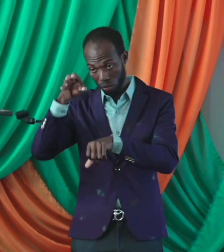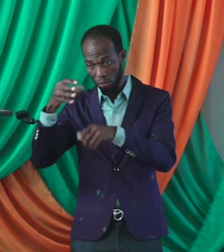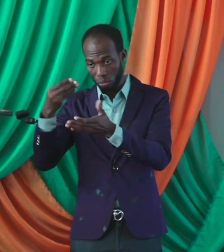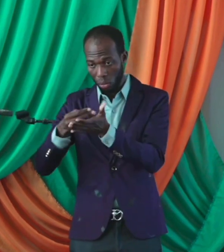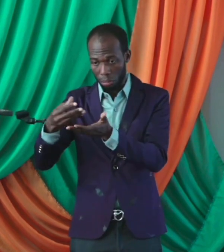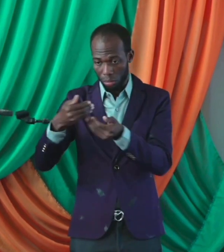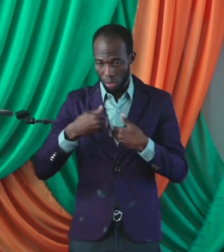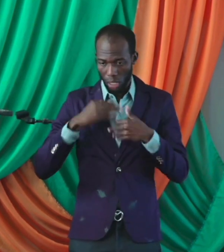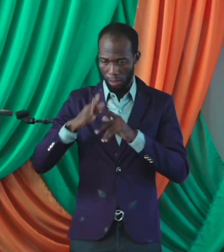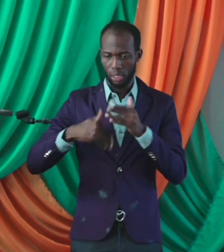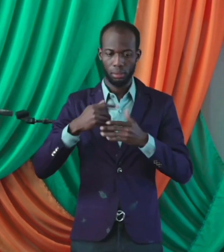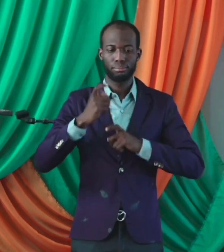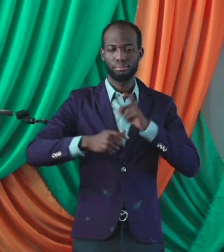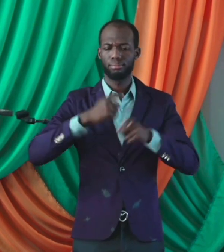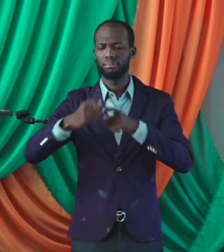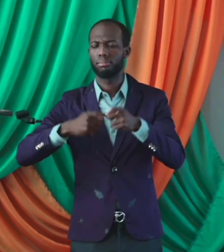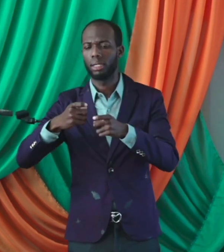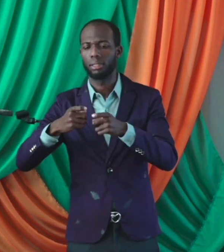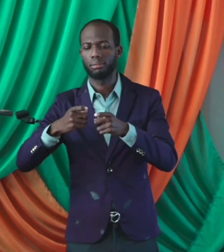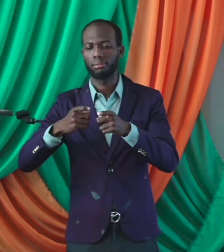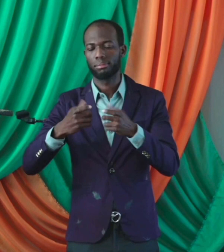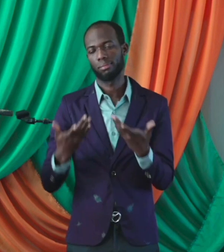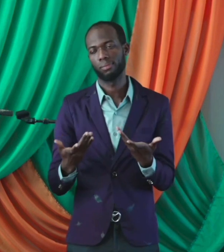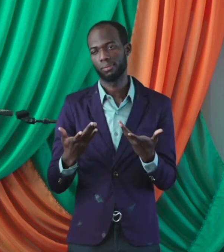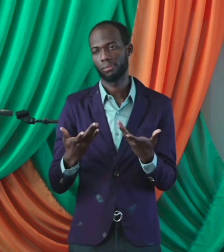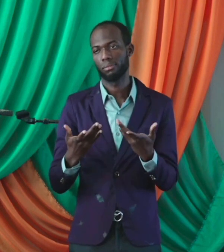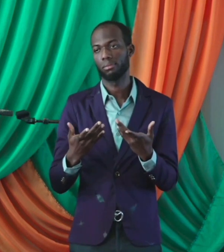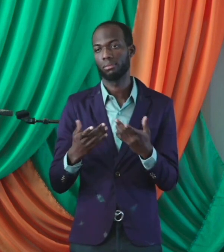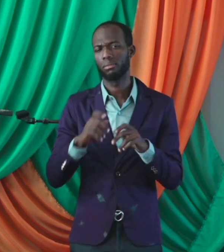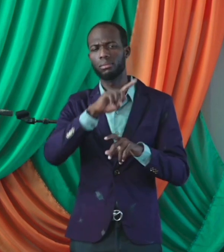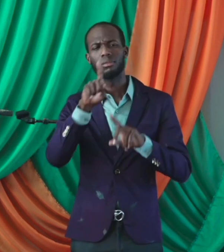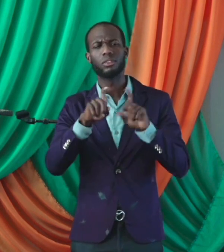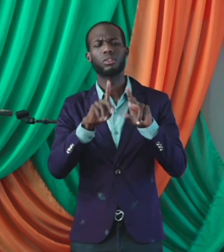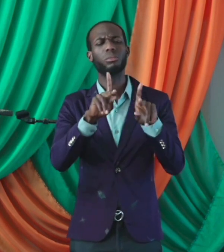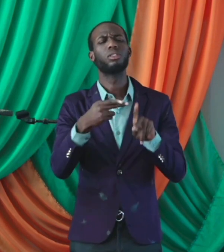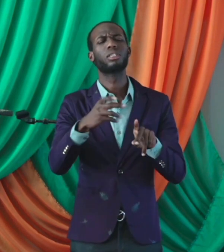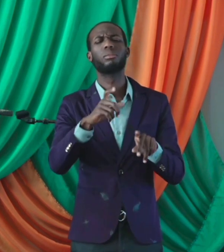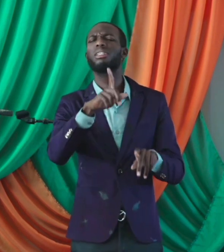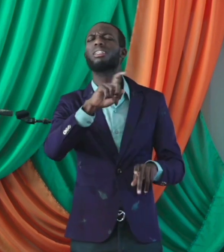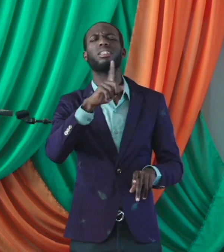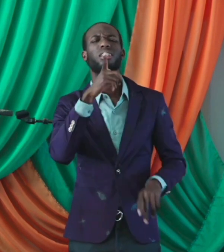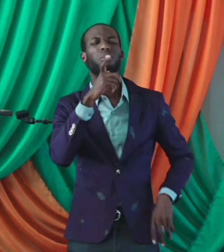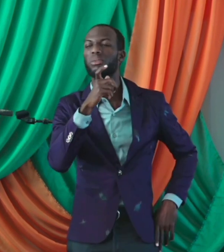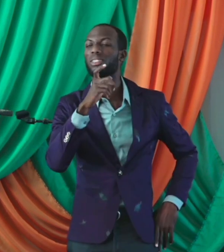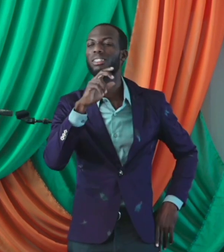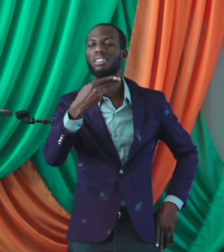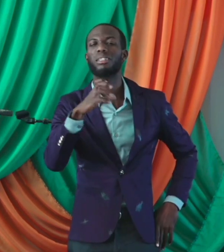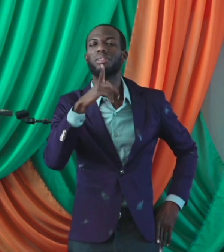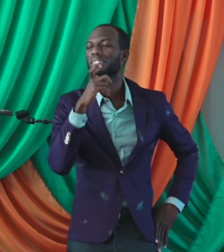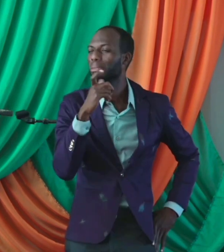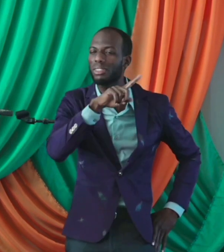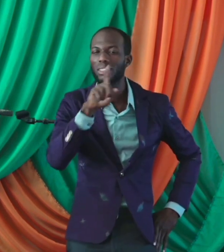revenu et pouvoir contribuer dans la vie collective. OK, mais qu'est-ce que handicapé? Excusez-moi général, c'est dirigeant handicapé,